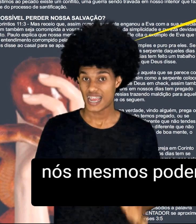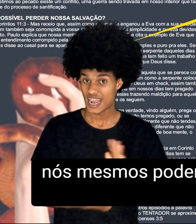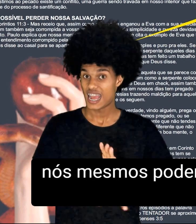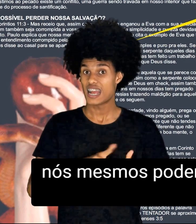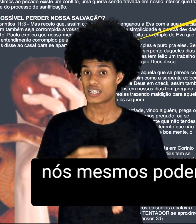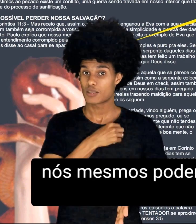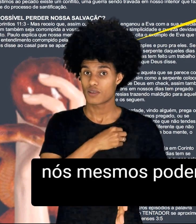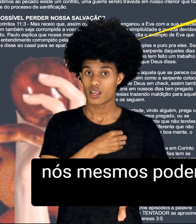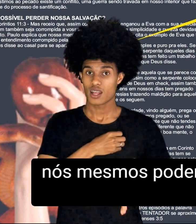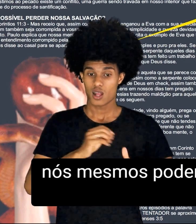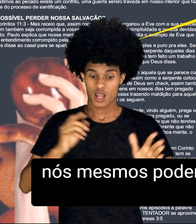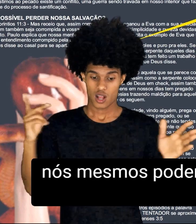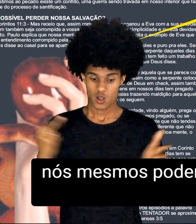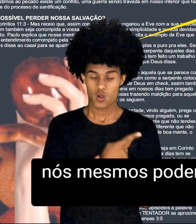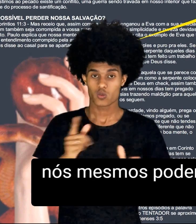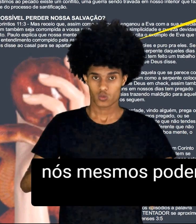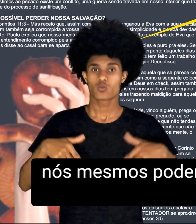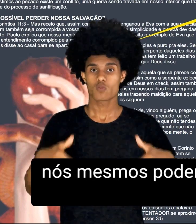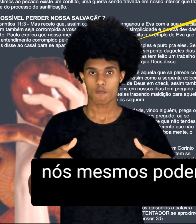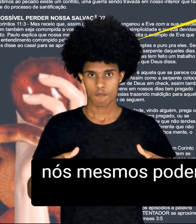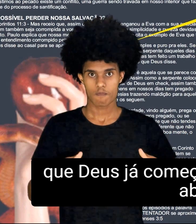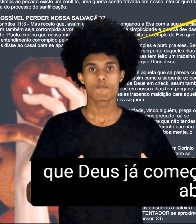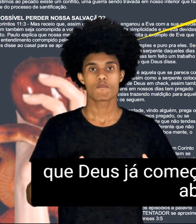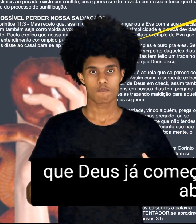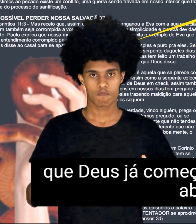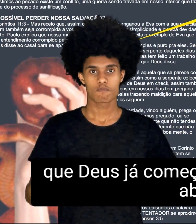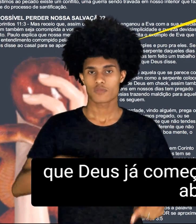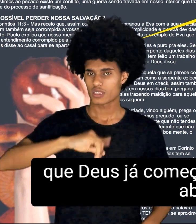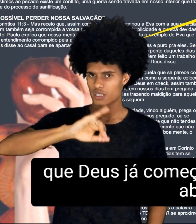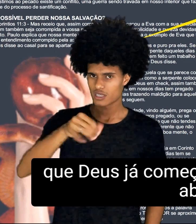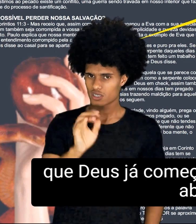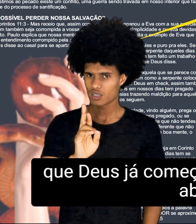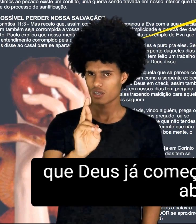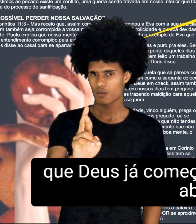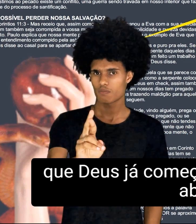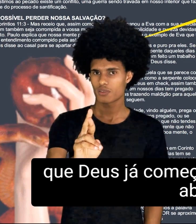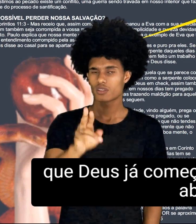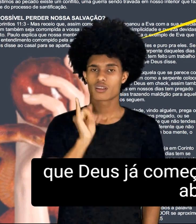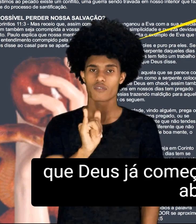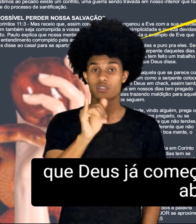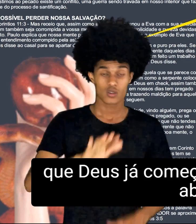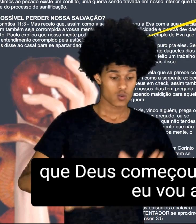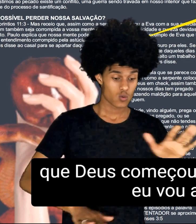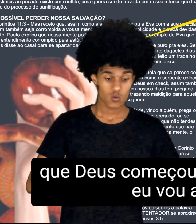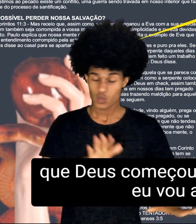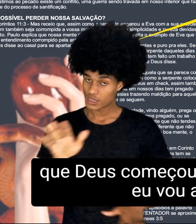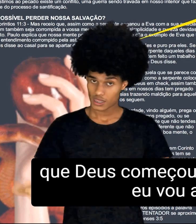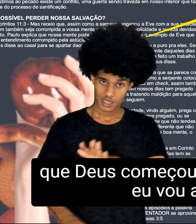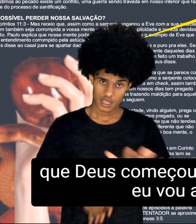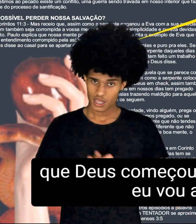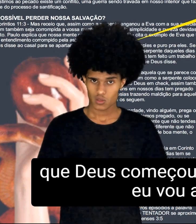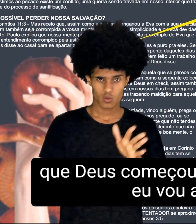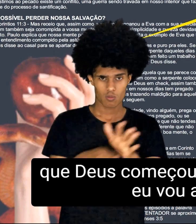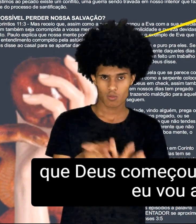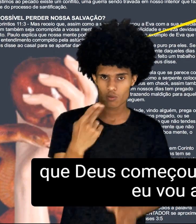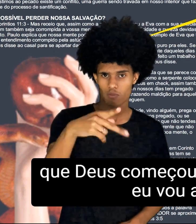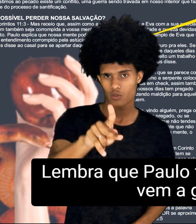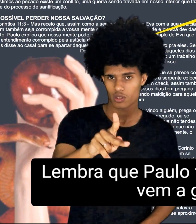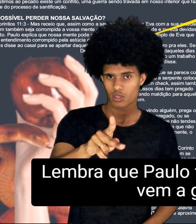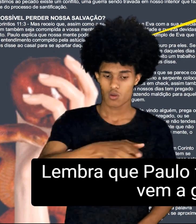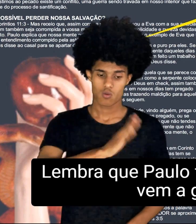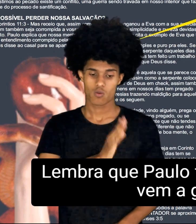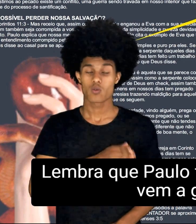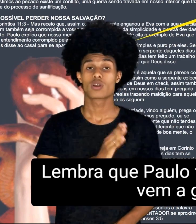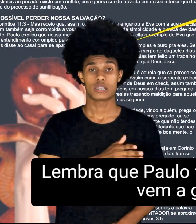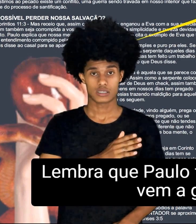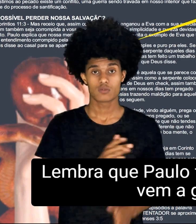mesmos podemos abortar de nossas vidas aquilo que Deus já começou a fazer. Cuidado para não abortar aquilo que Deus começou a fazer. Max, mas como que eu vou abortar a minha